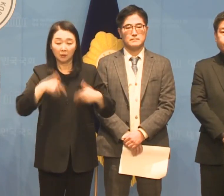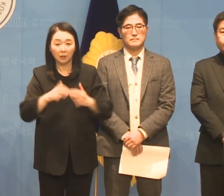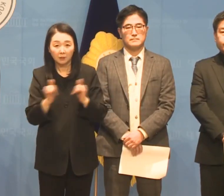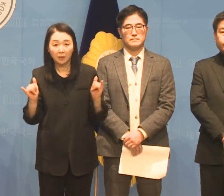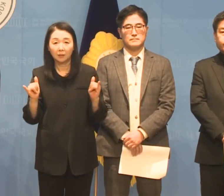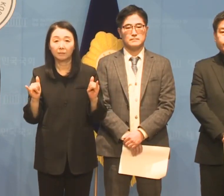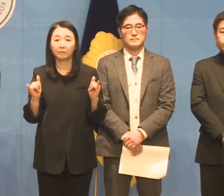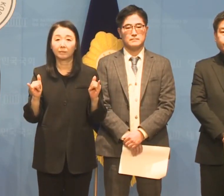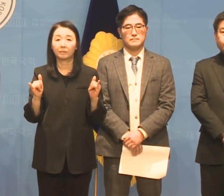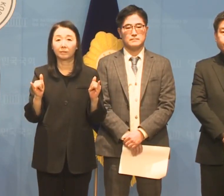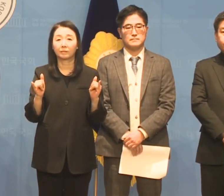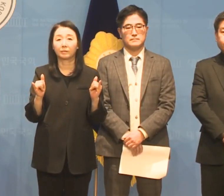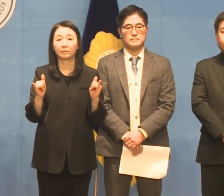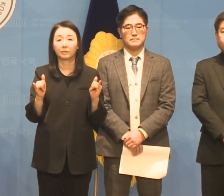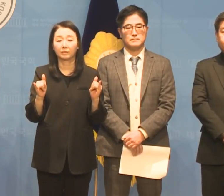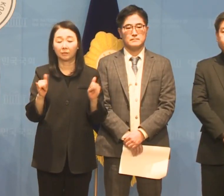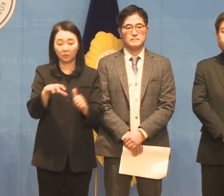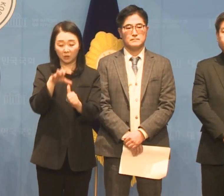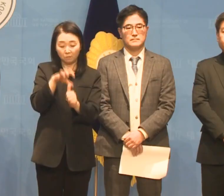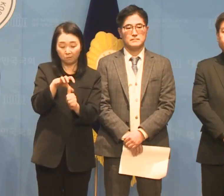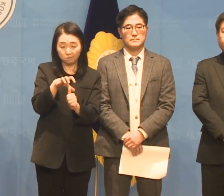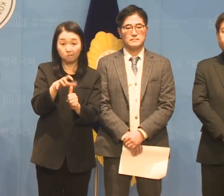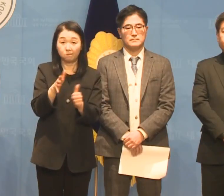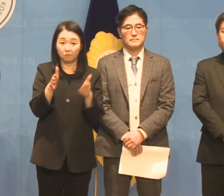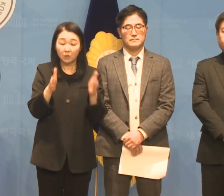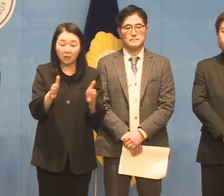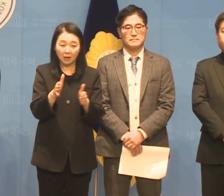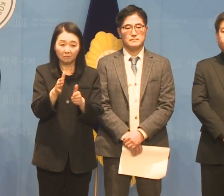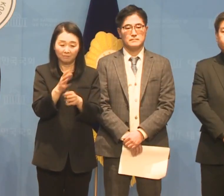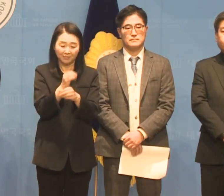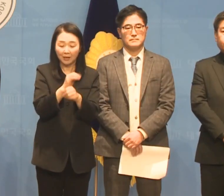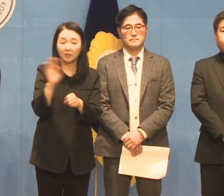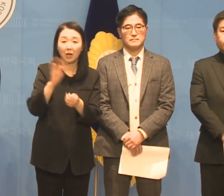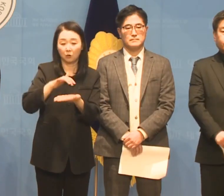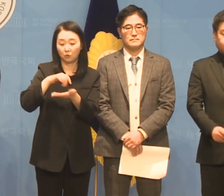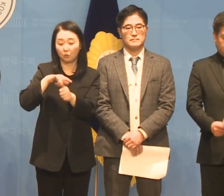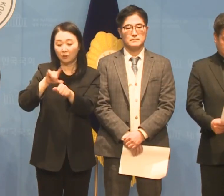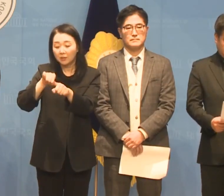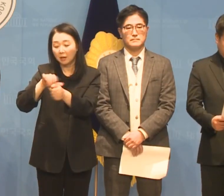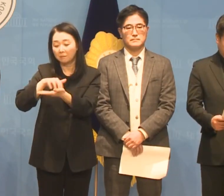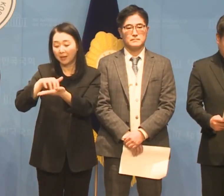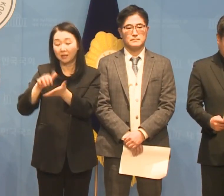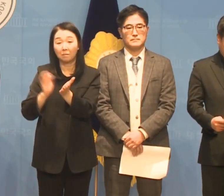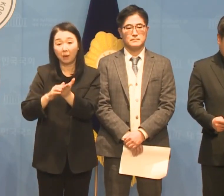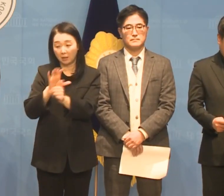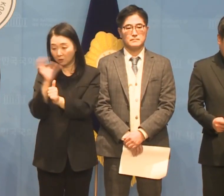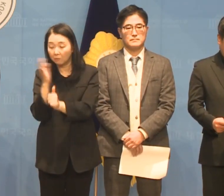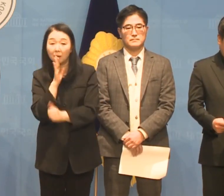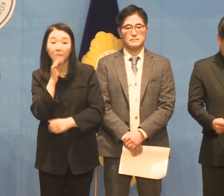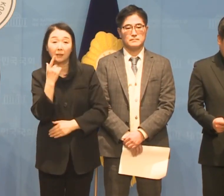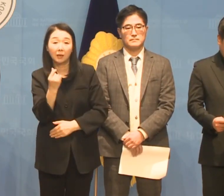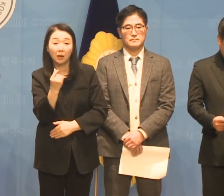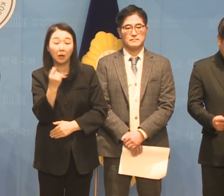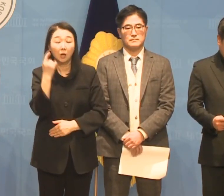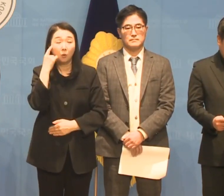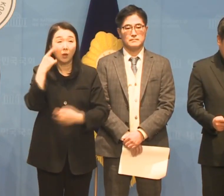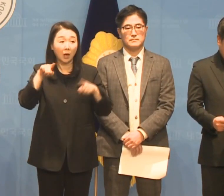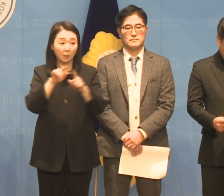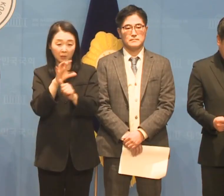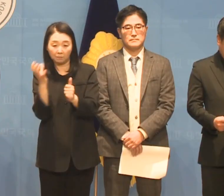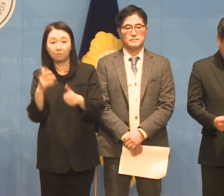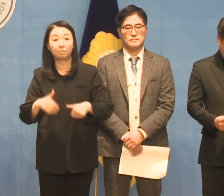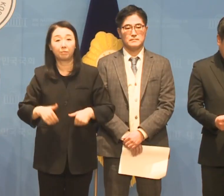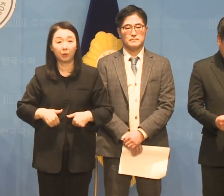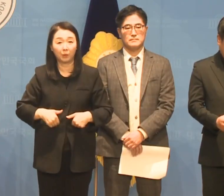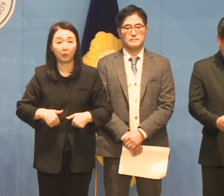사회적 약자들이 구속 기간을 날이 아닌 시간으로 계산했을 경우 석방되어야 된다라고 한다면 같이 석방을 시켜야